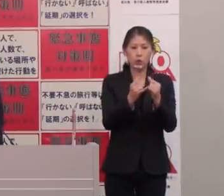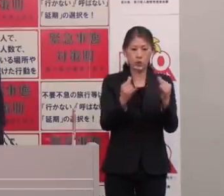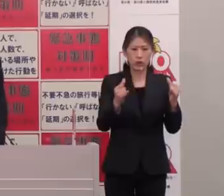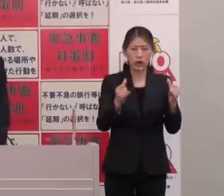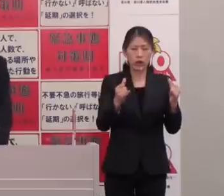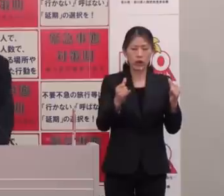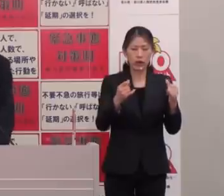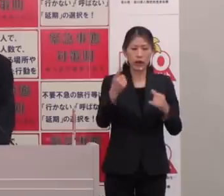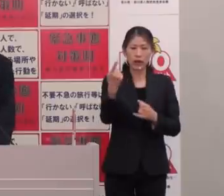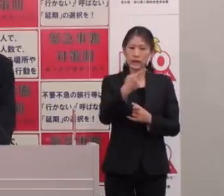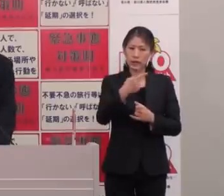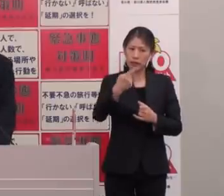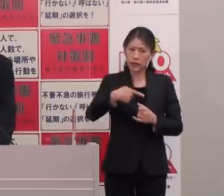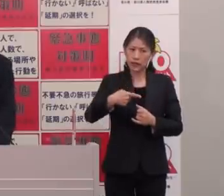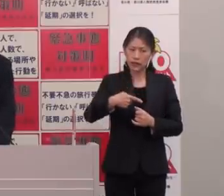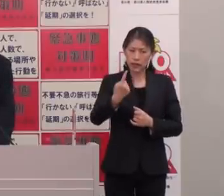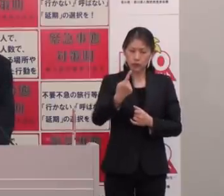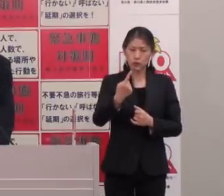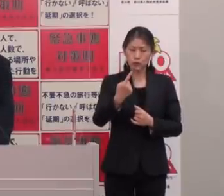これに対して